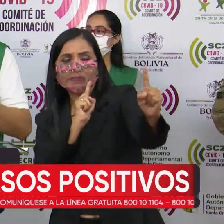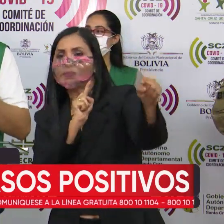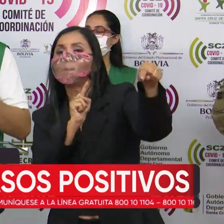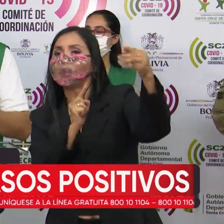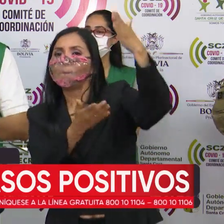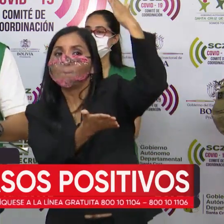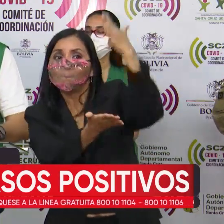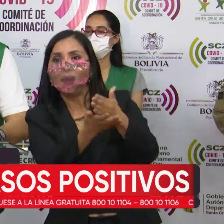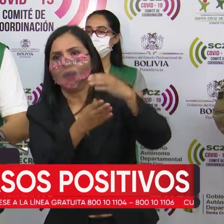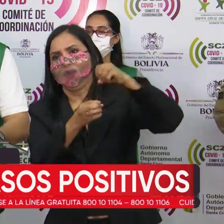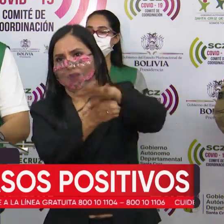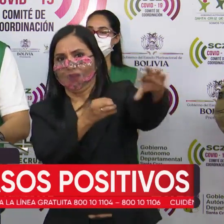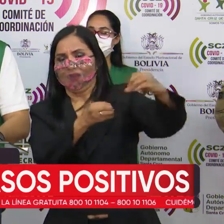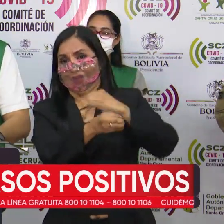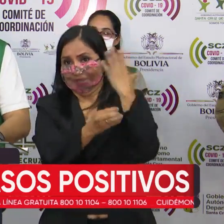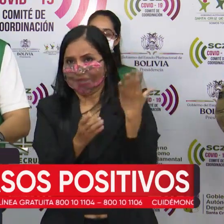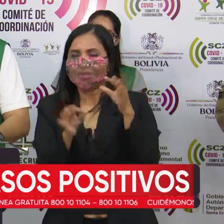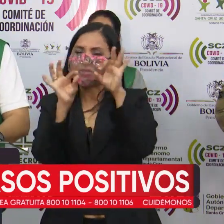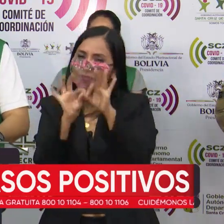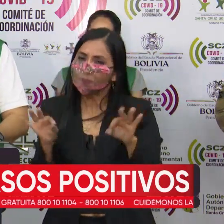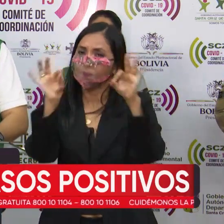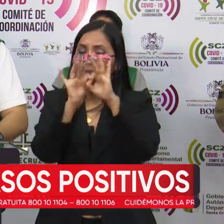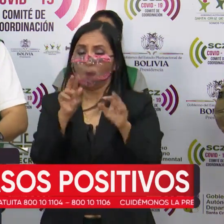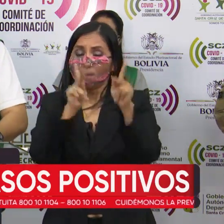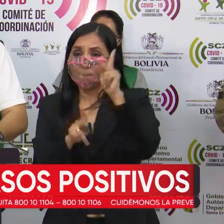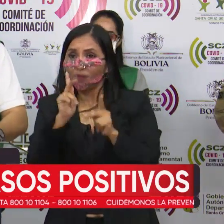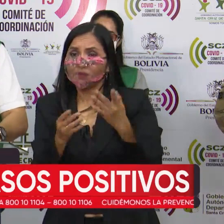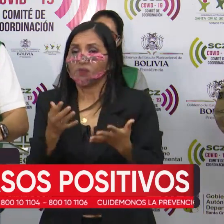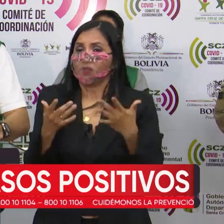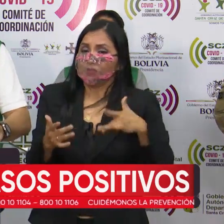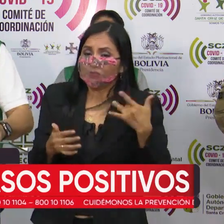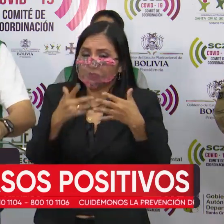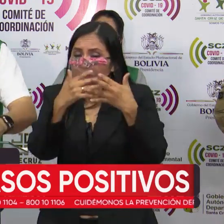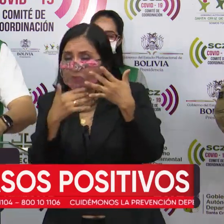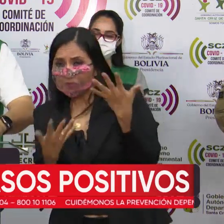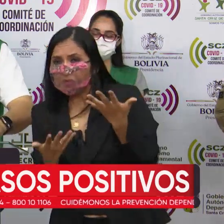cortar la transmisión del virus en aquellos pacientes que tienen formas leves.